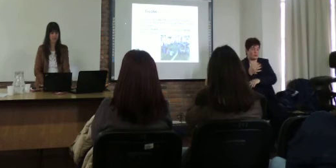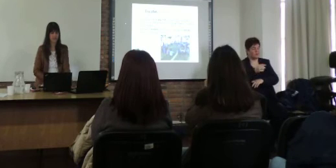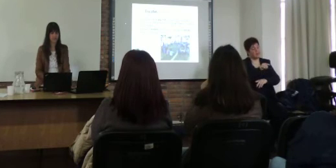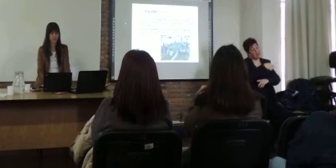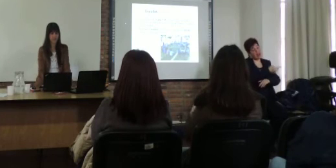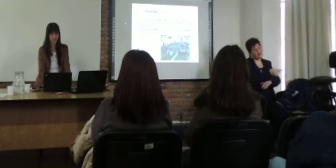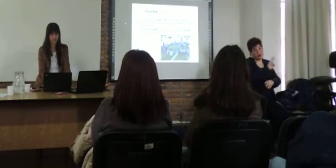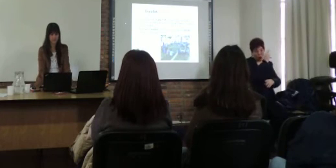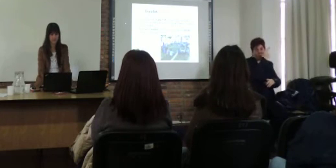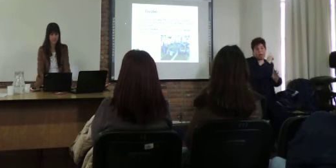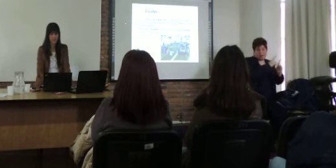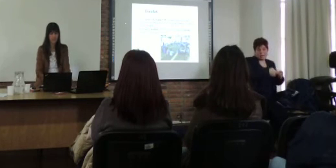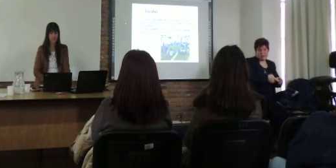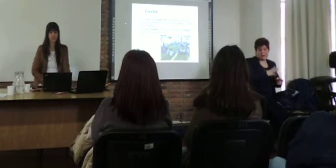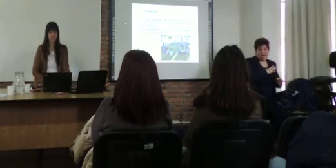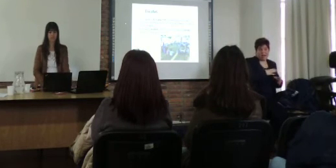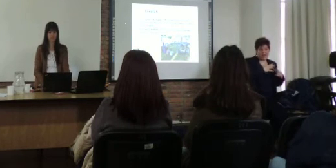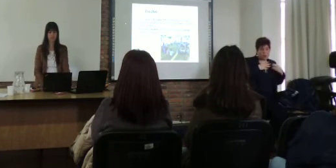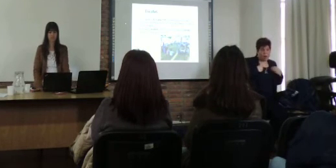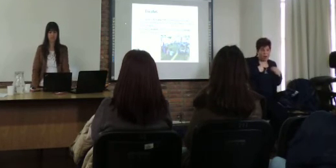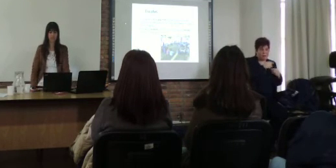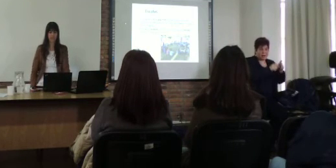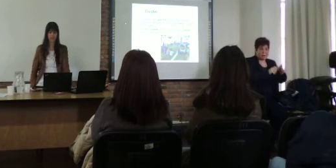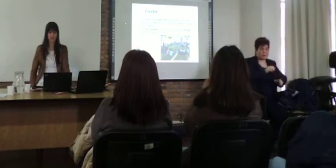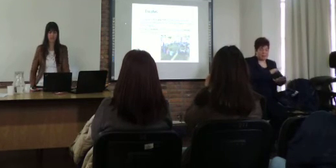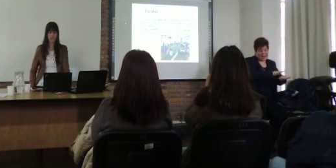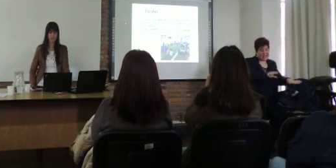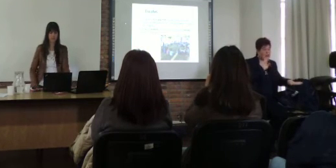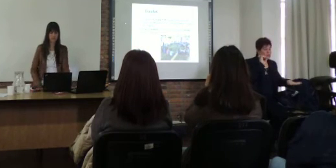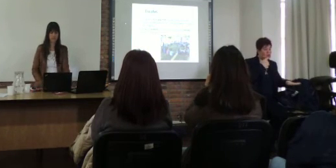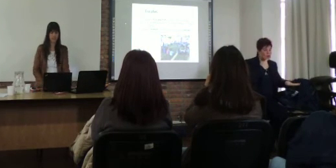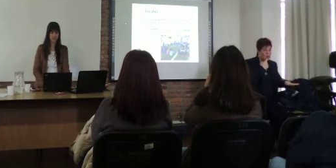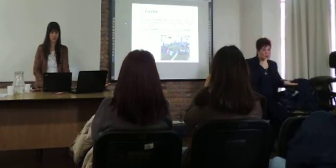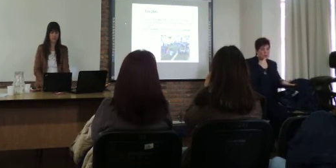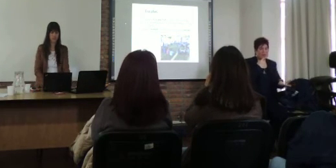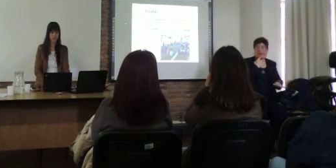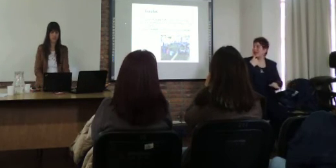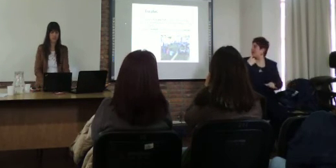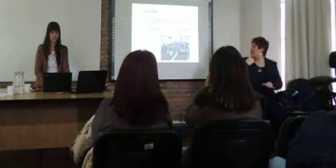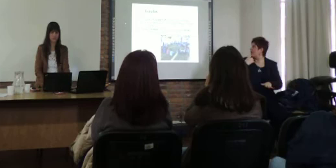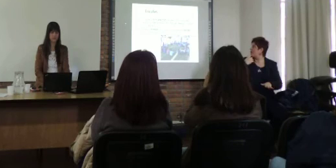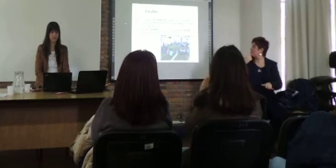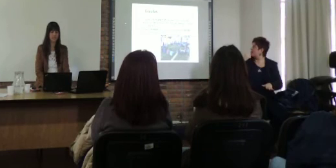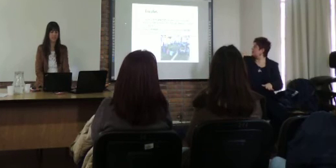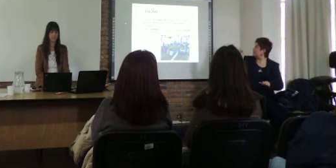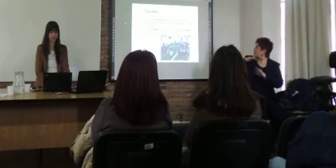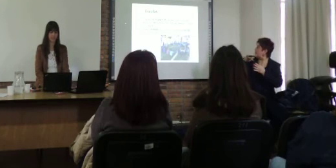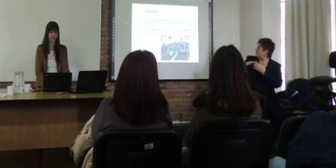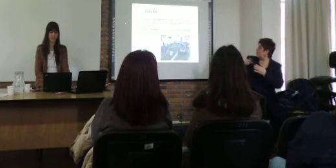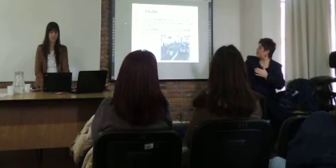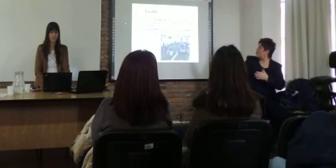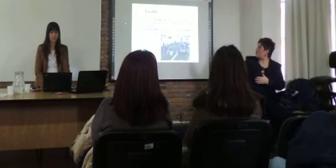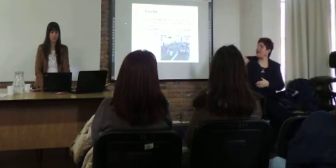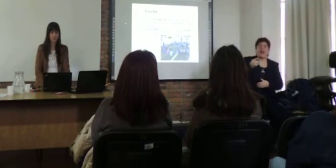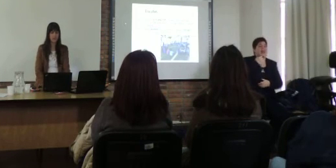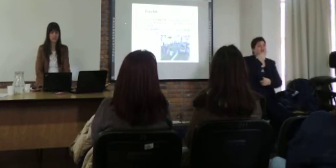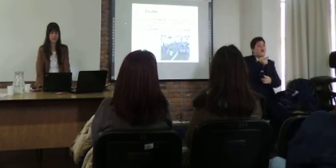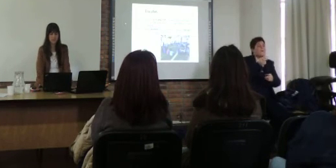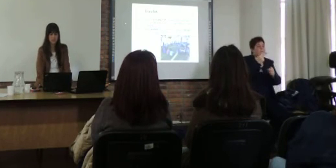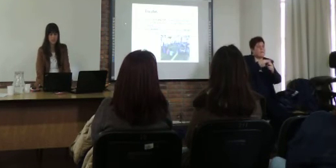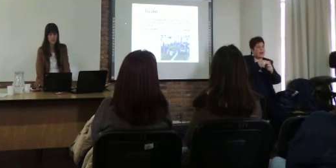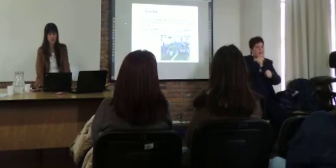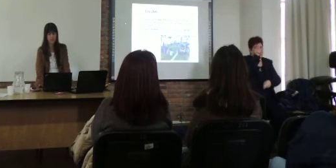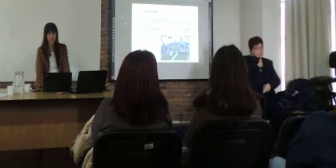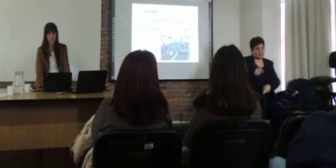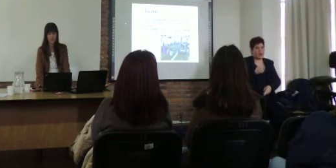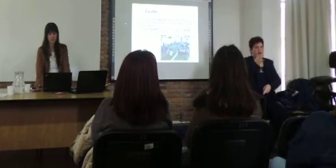sordas e com alterações de linguagem, maestro Vicente Forte Pontigliano. E no